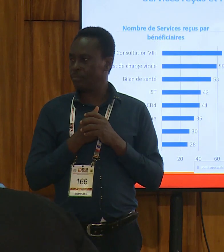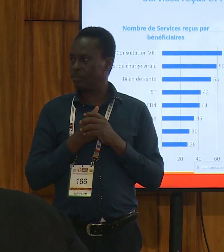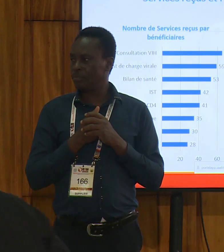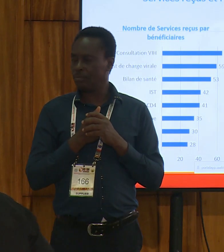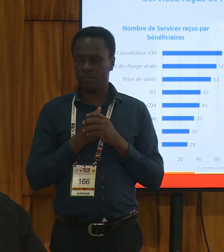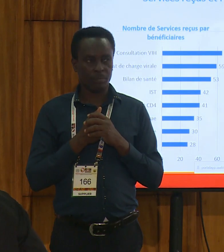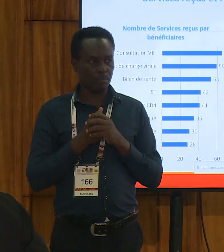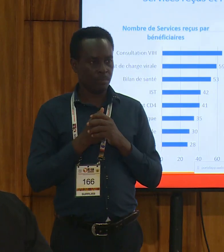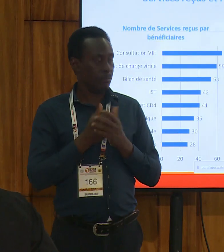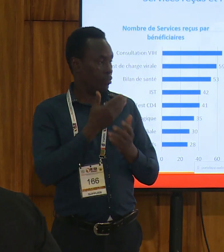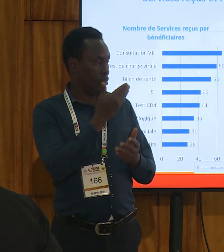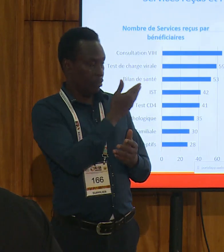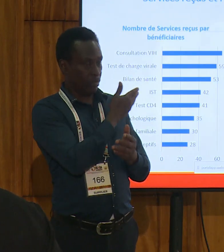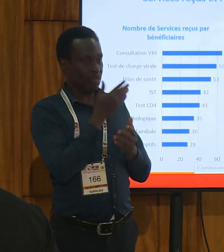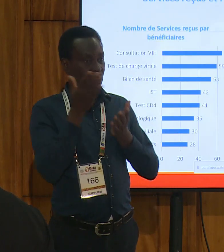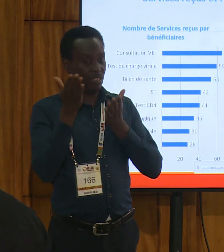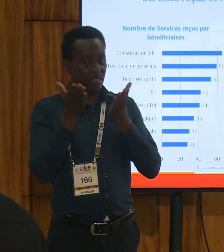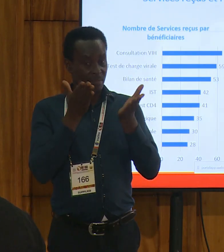En termes de services